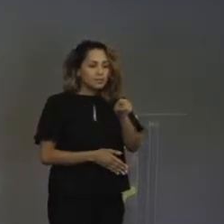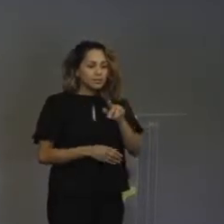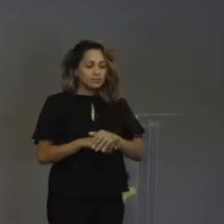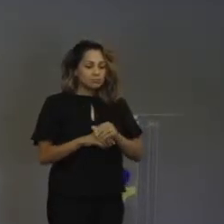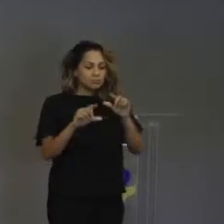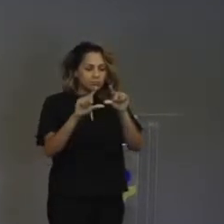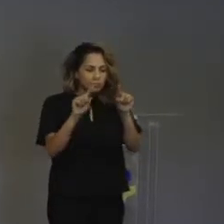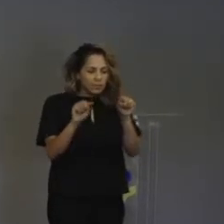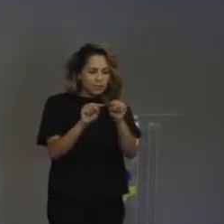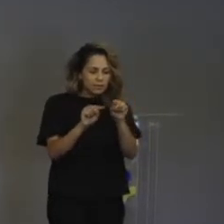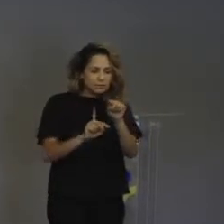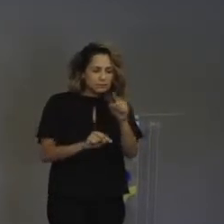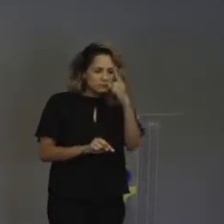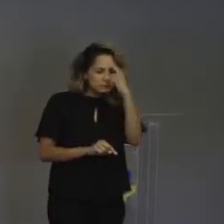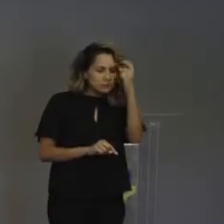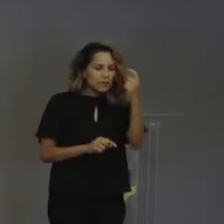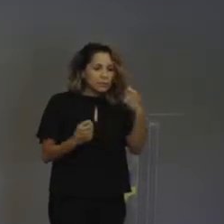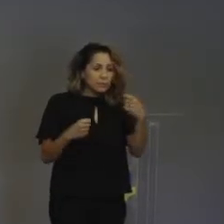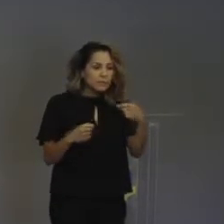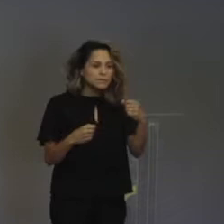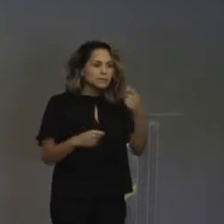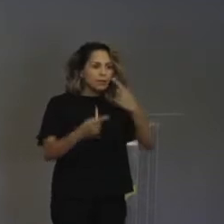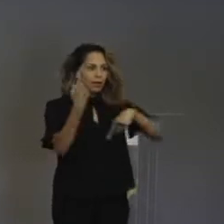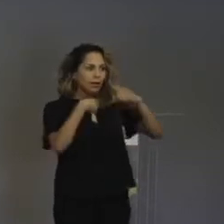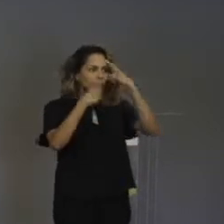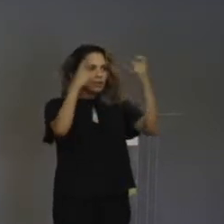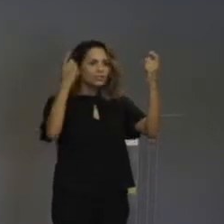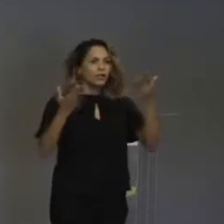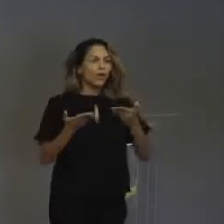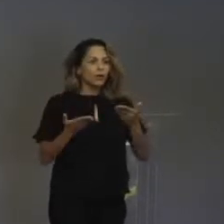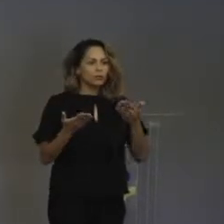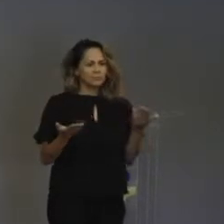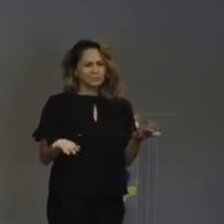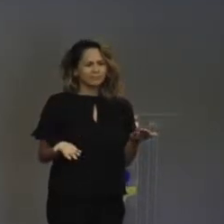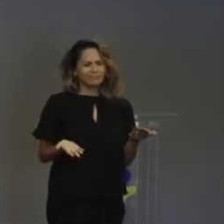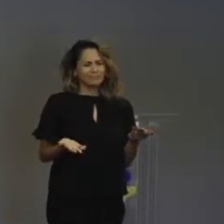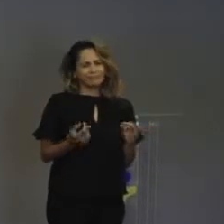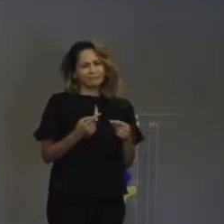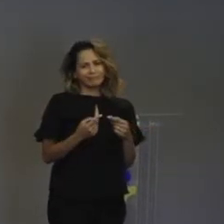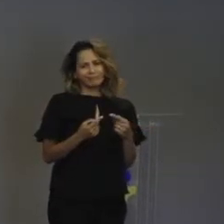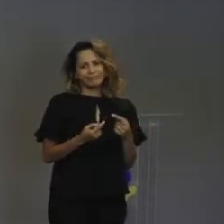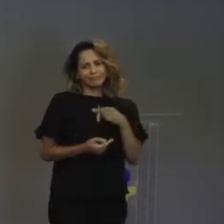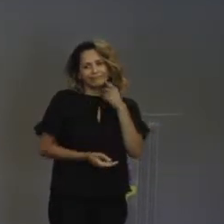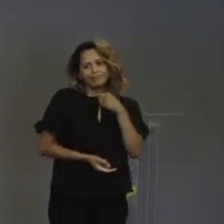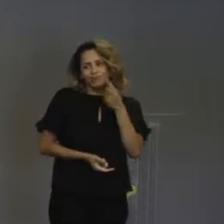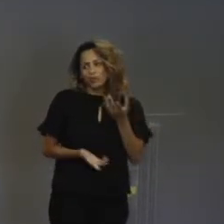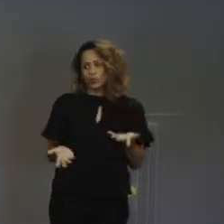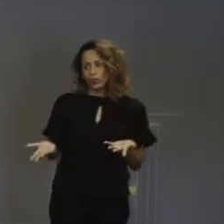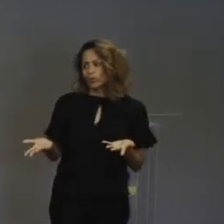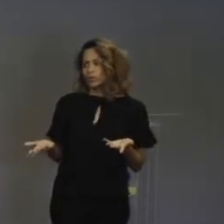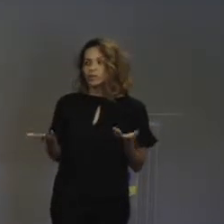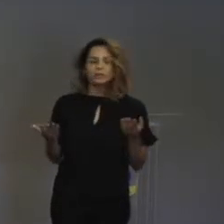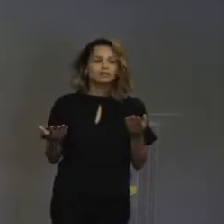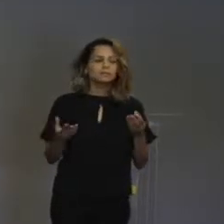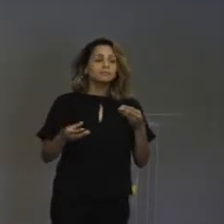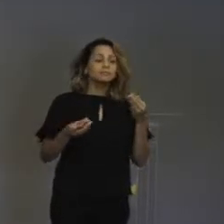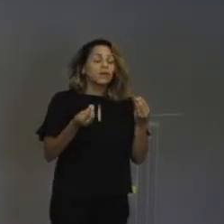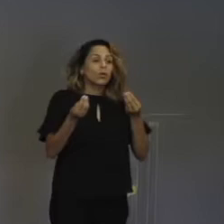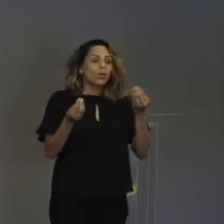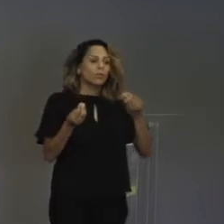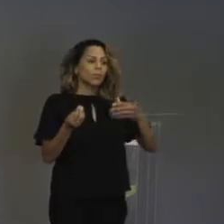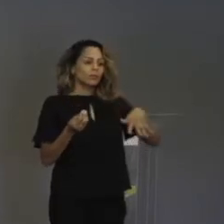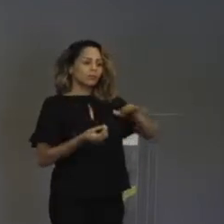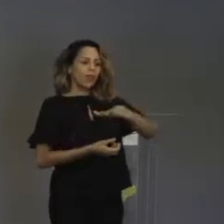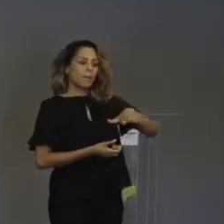Seja criativo. Não vai conseguir, né? Essa relação não funciona assim. Então, o ambiente. Eu acho que tem